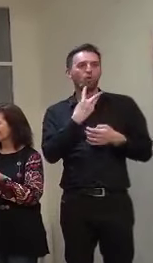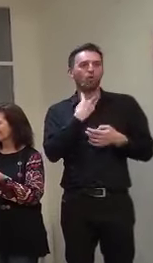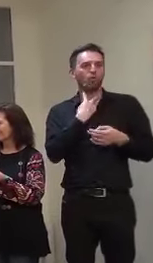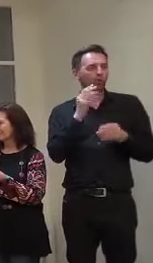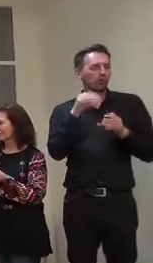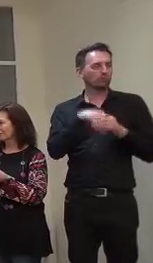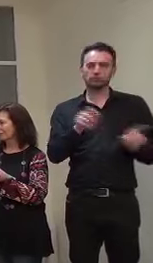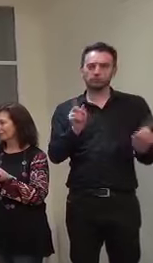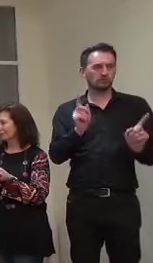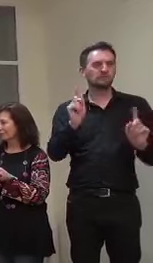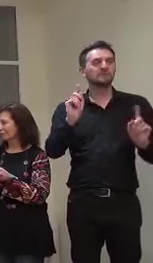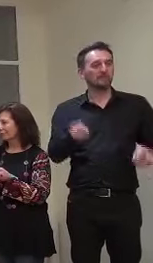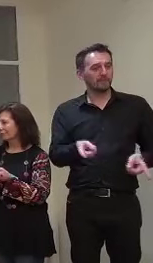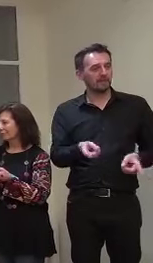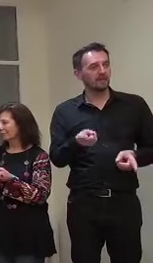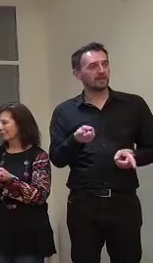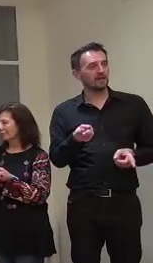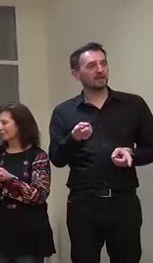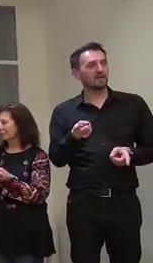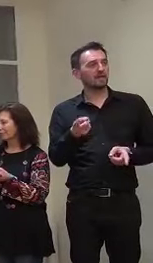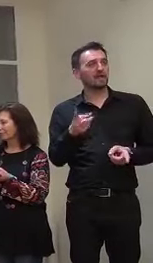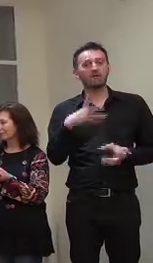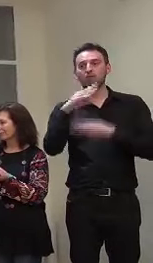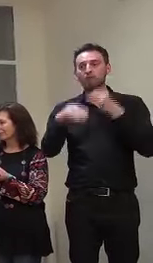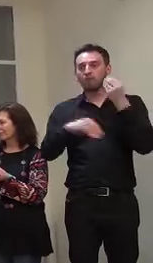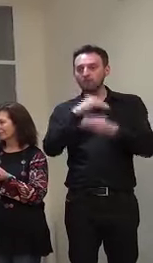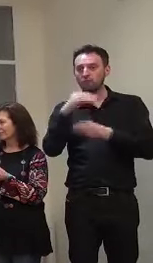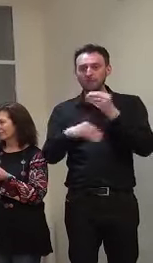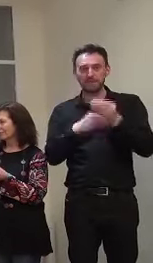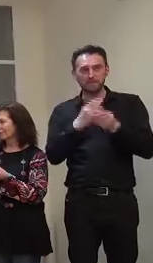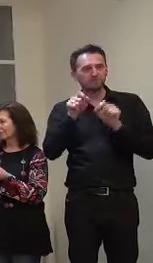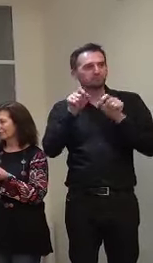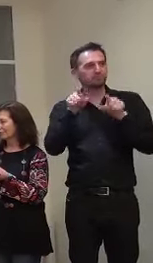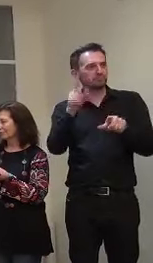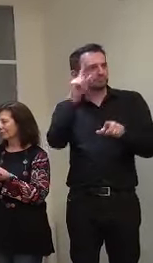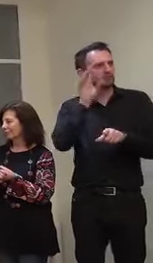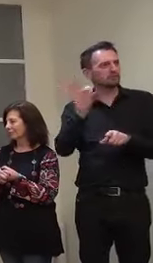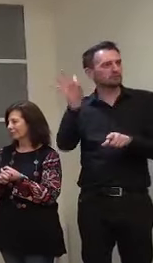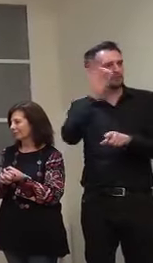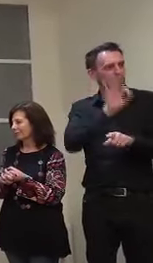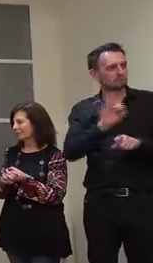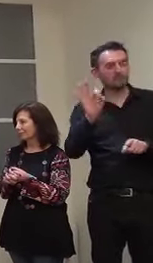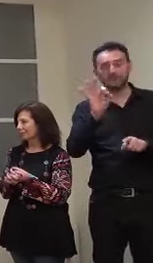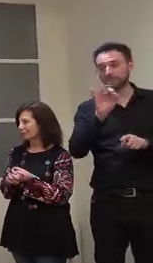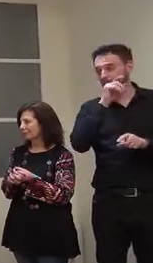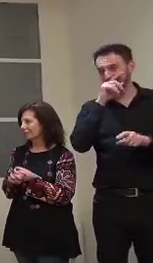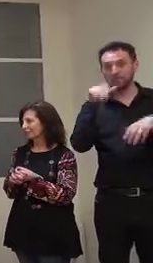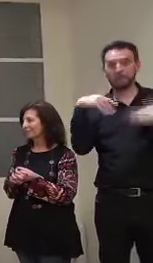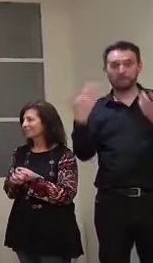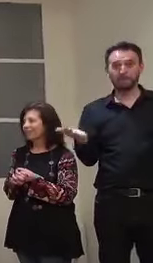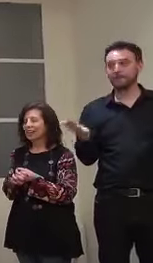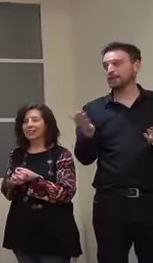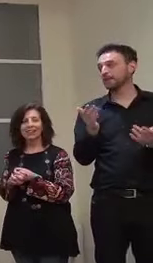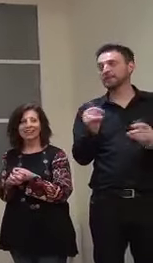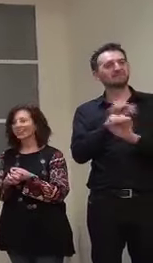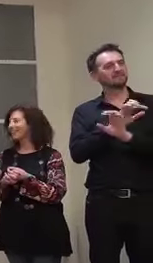chicos sino también la de la de su familiar no es si esas voces bueno